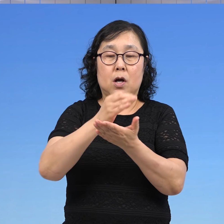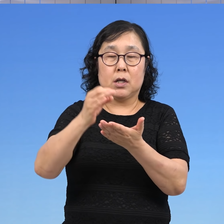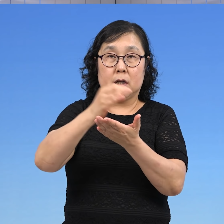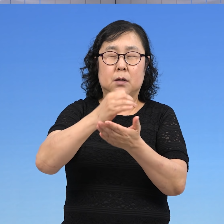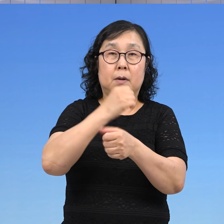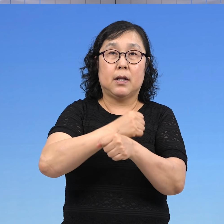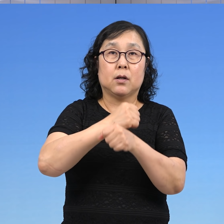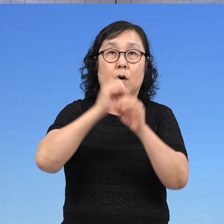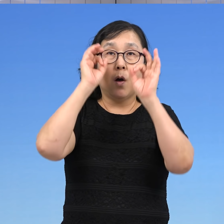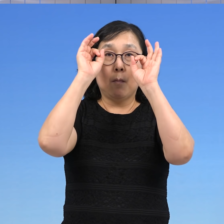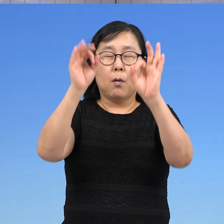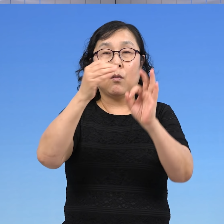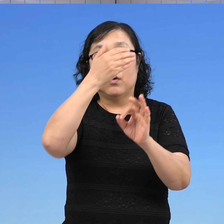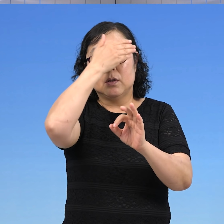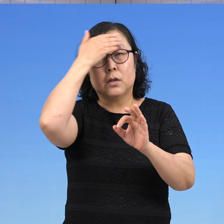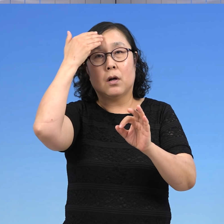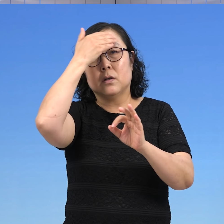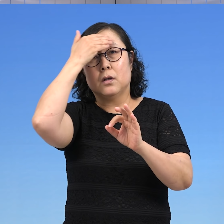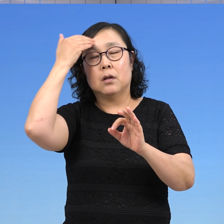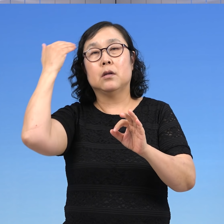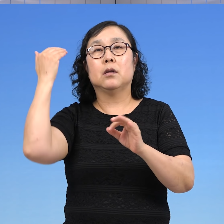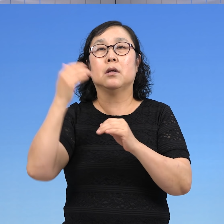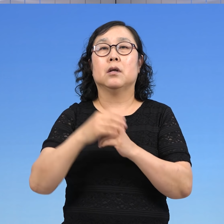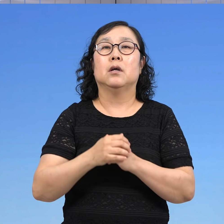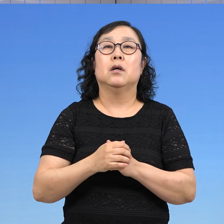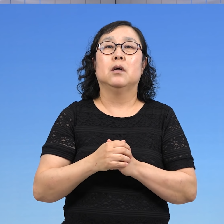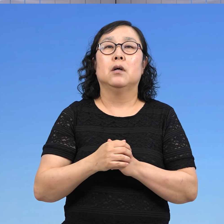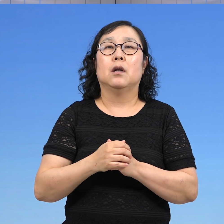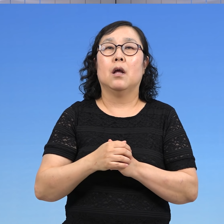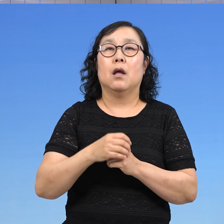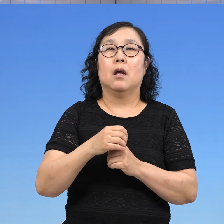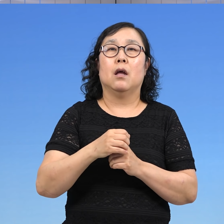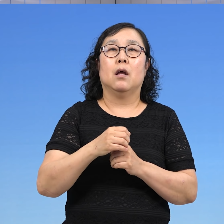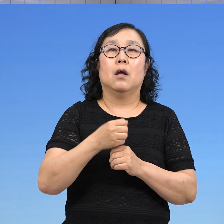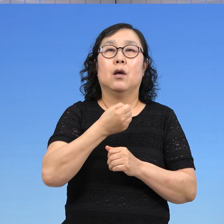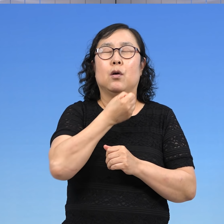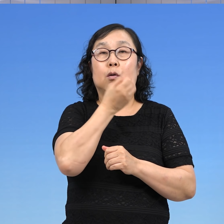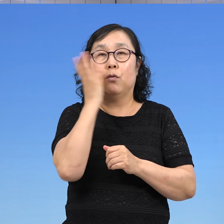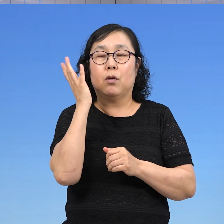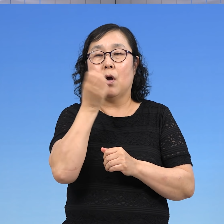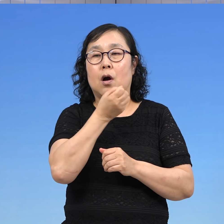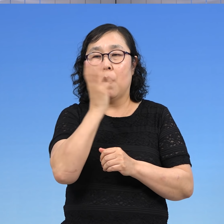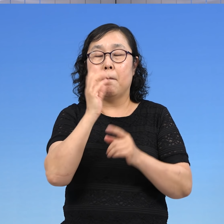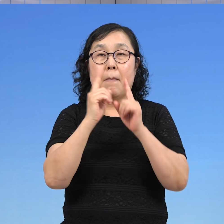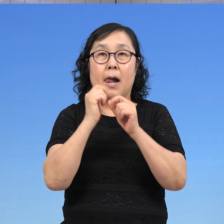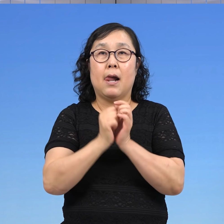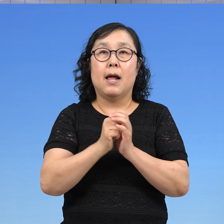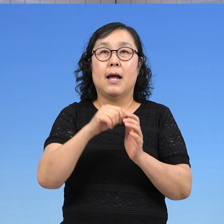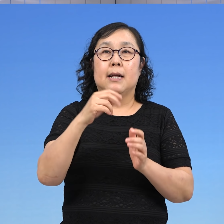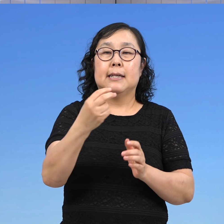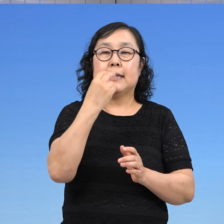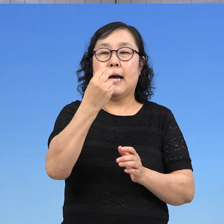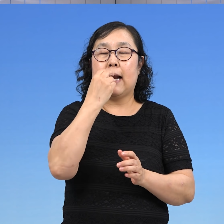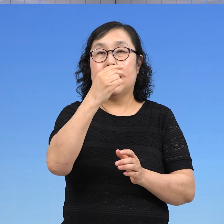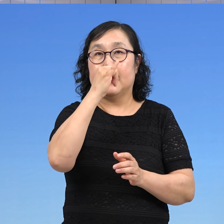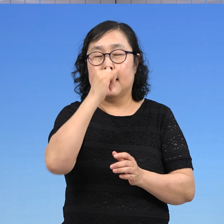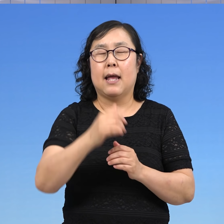험 금 하시는 걸 보고 요즘 그 청년들의 유행 않아 가지게 딱 떠올랐습니다 살아있네